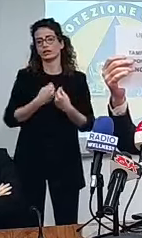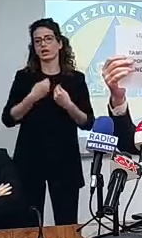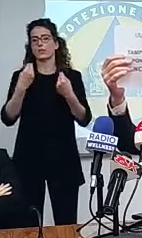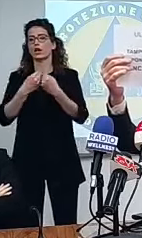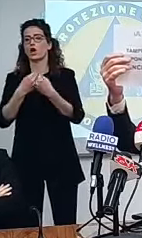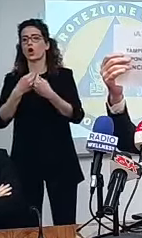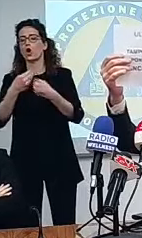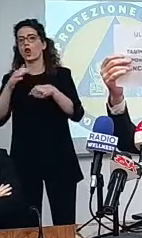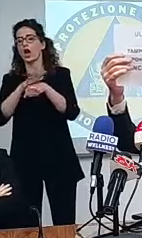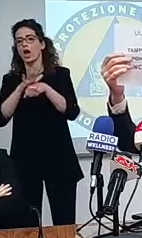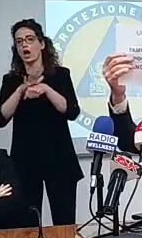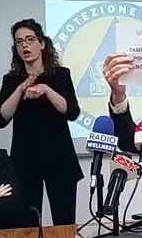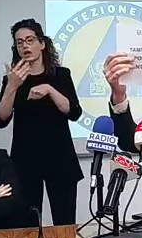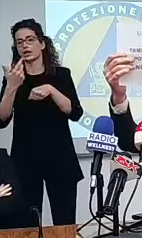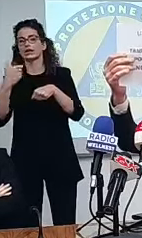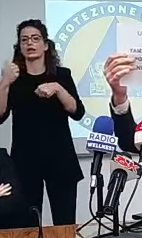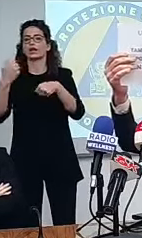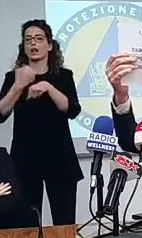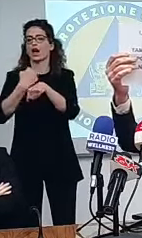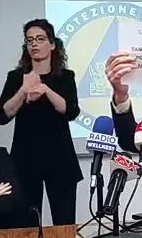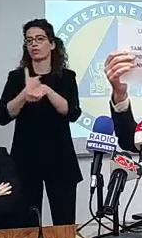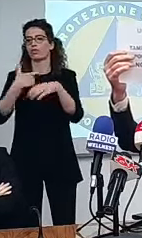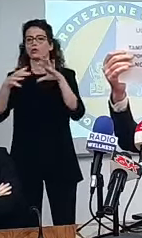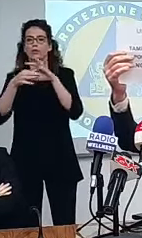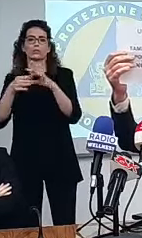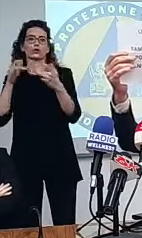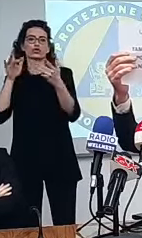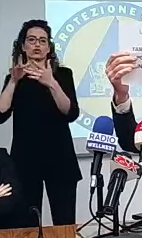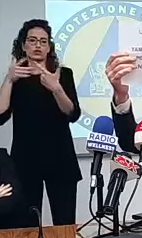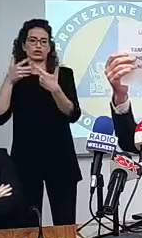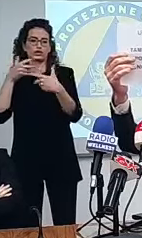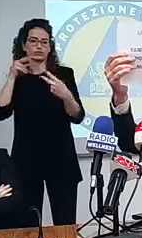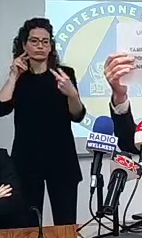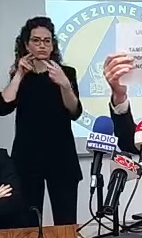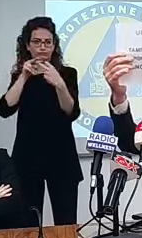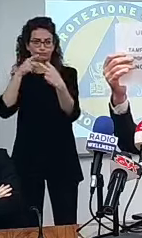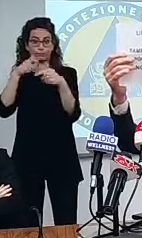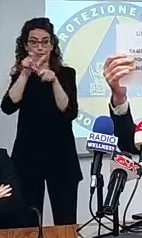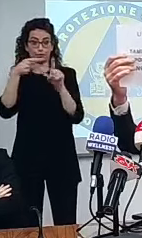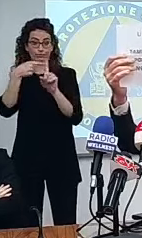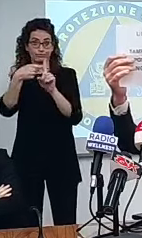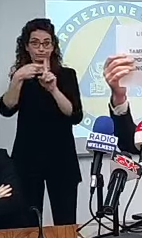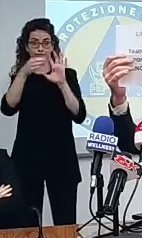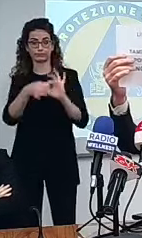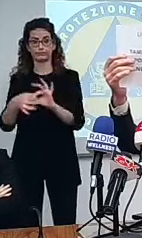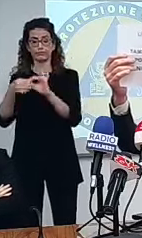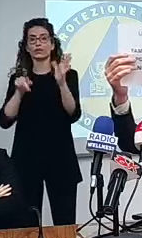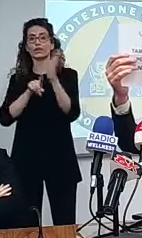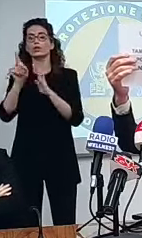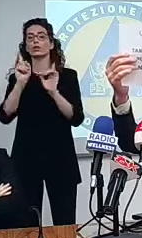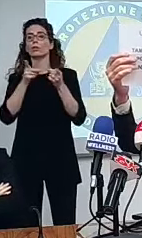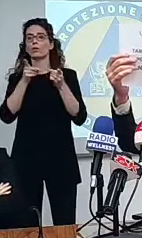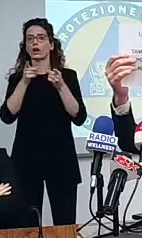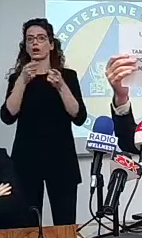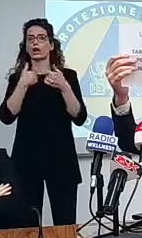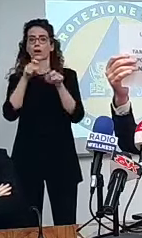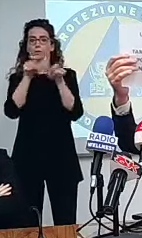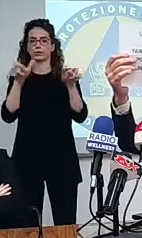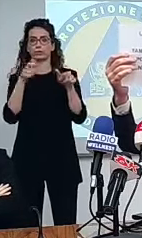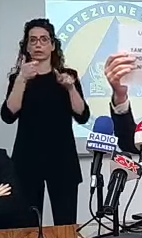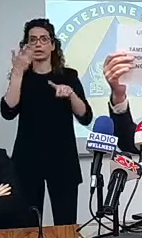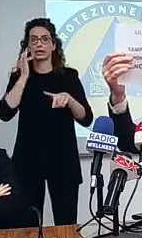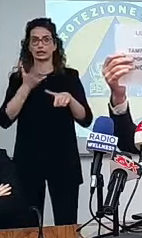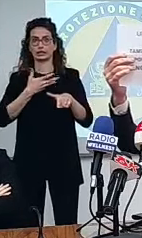lavoro, amici che hanno avuto magari un contatto stretto con uno di questi positivi. Il risultato è che nonostante fossero persone